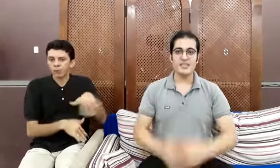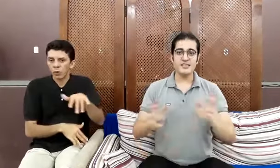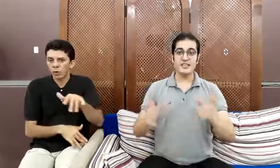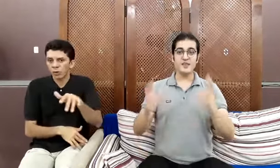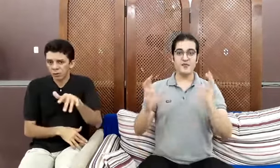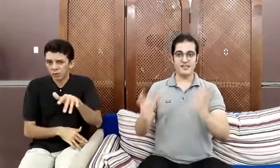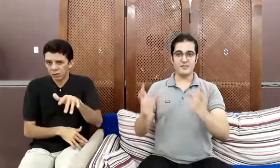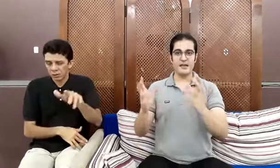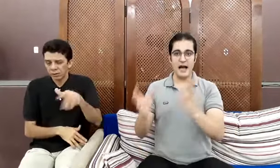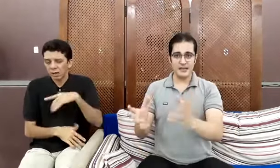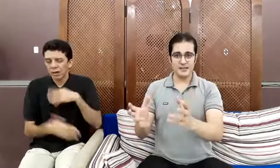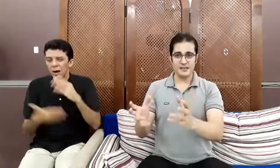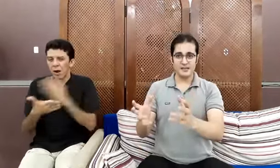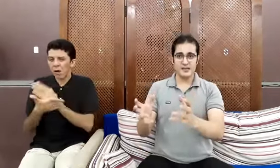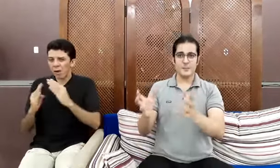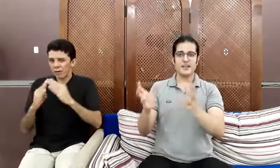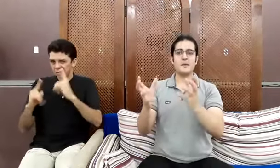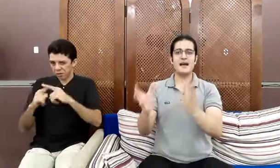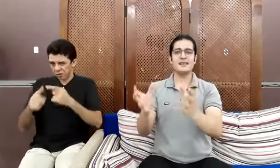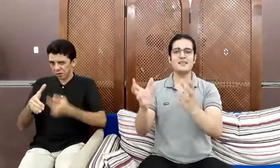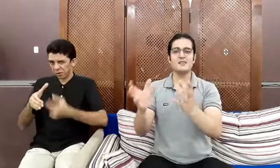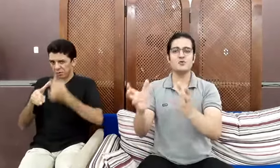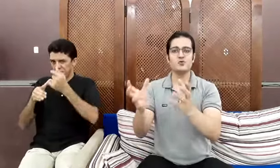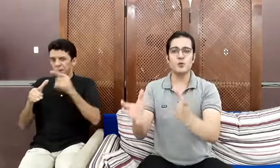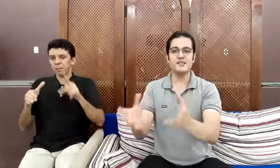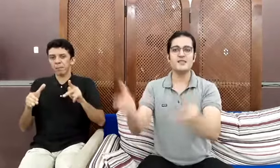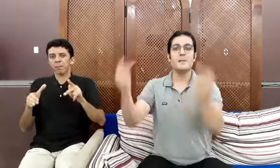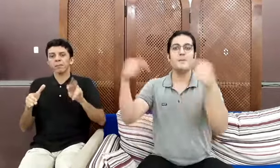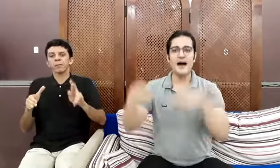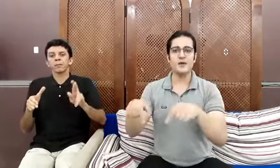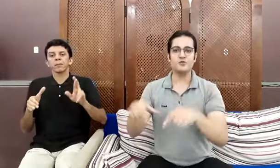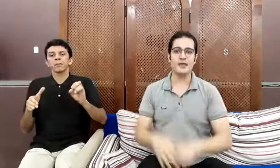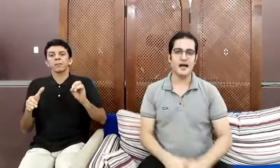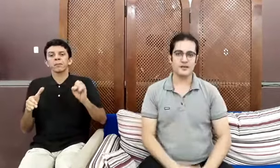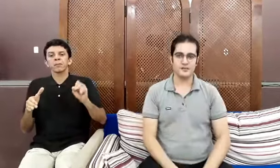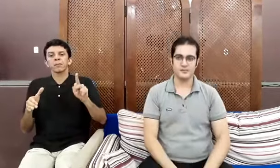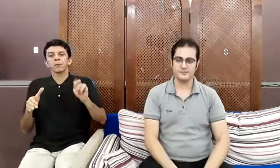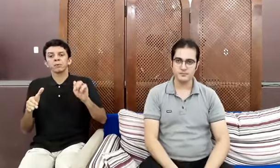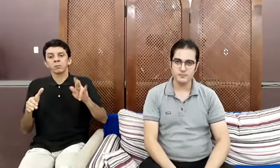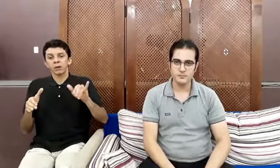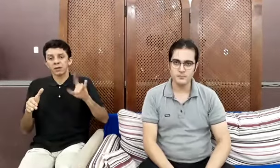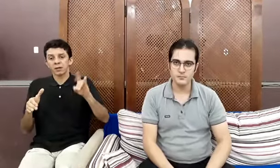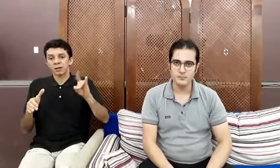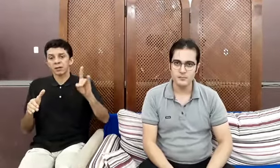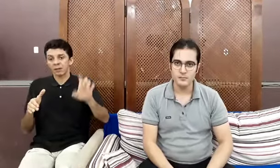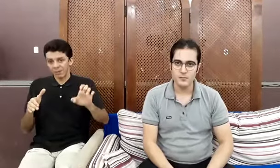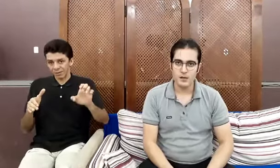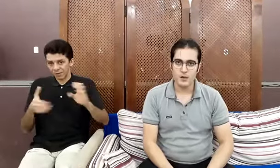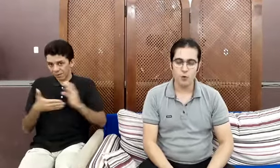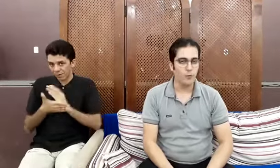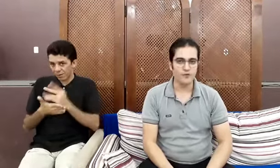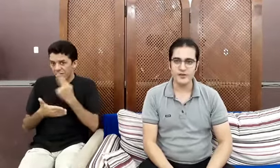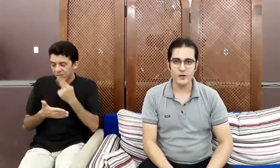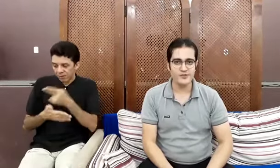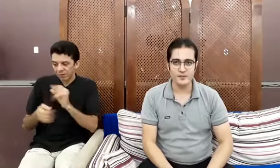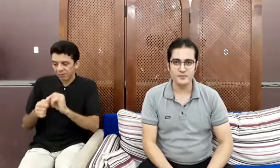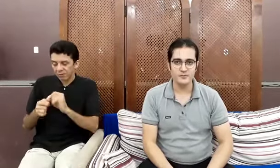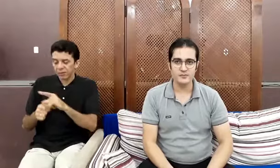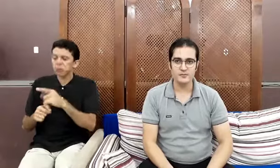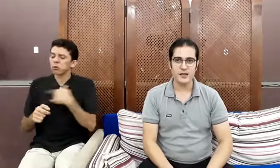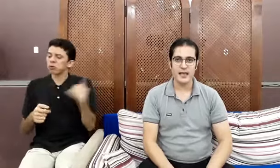Eles dizem que fazem milagres para chamar a atenção dos homens para os milagres. O povo de Deus